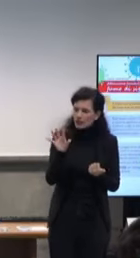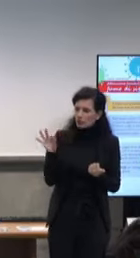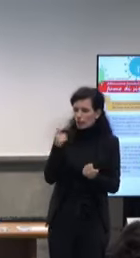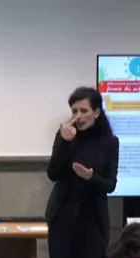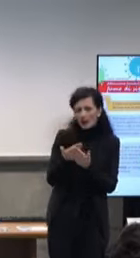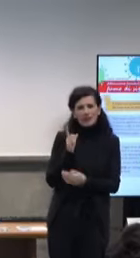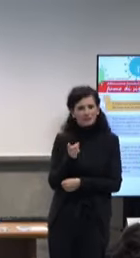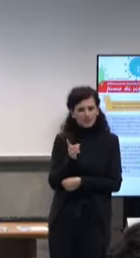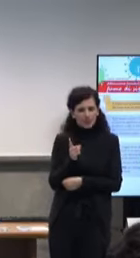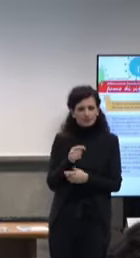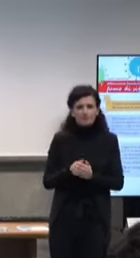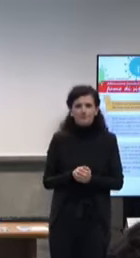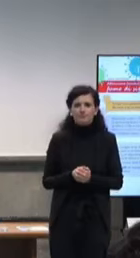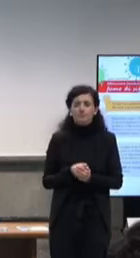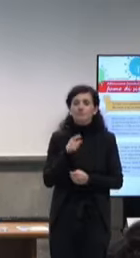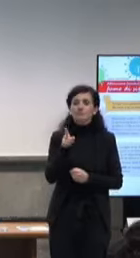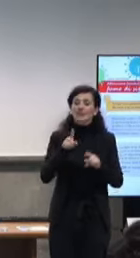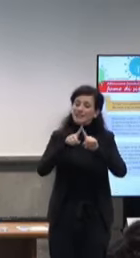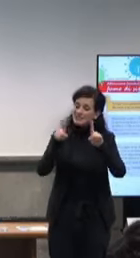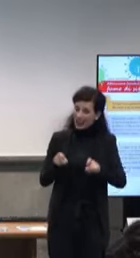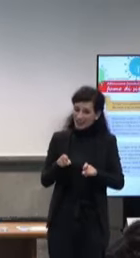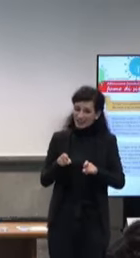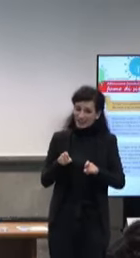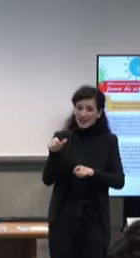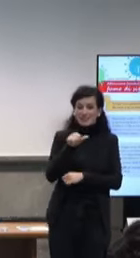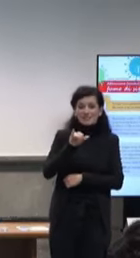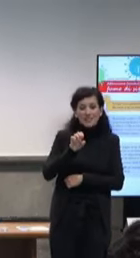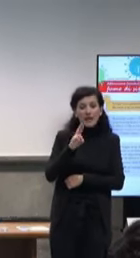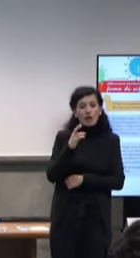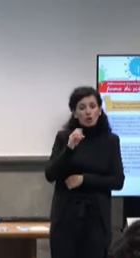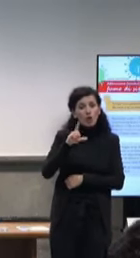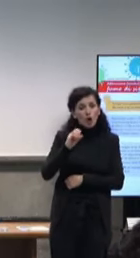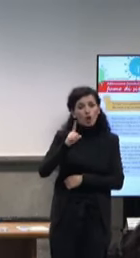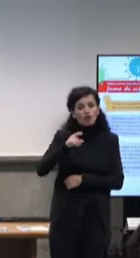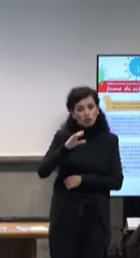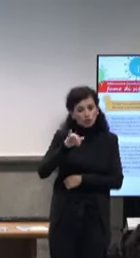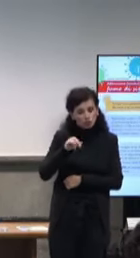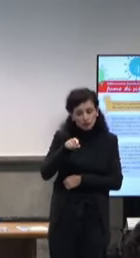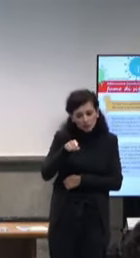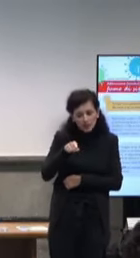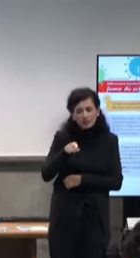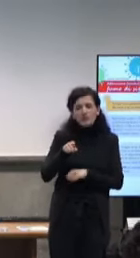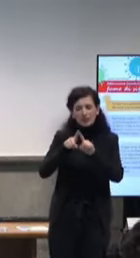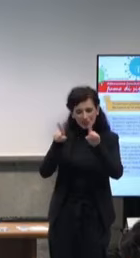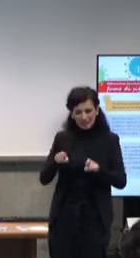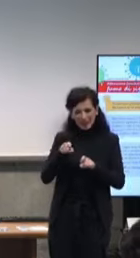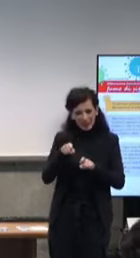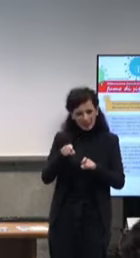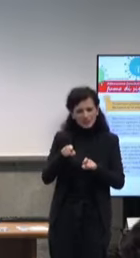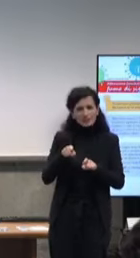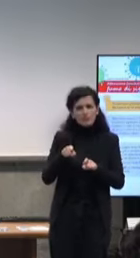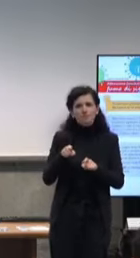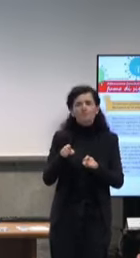strumento come quello di testi ero logici affidabili che ci da il fatto che ci segnala al fatto